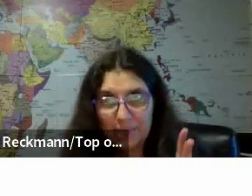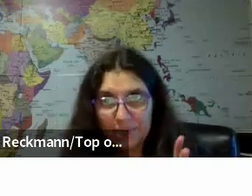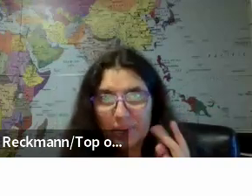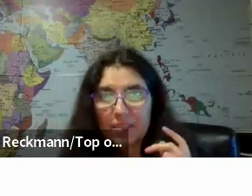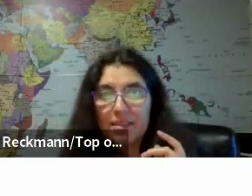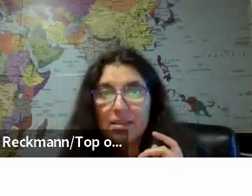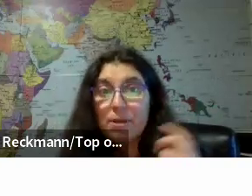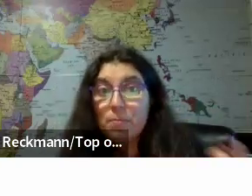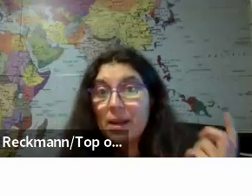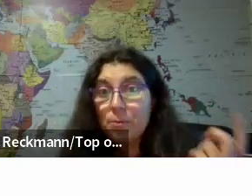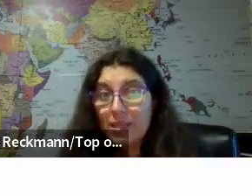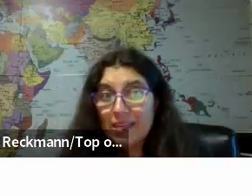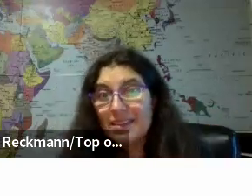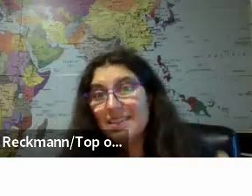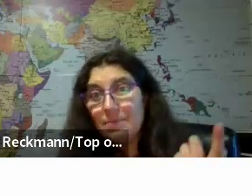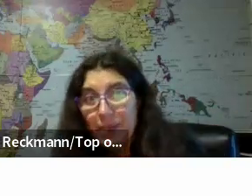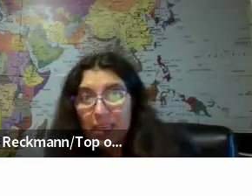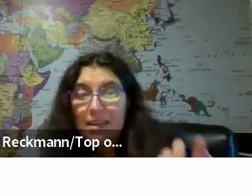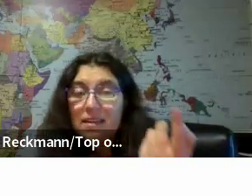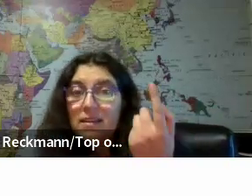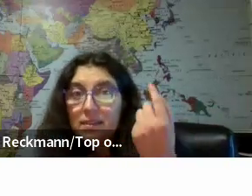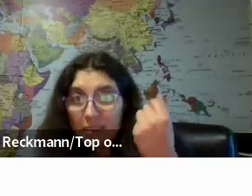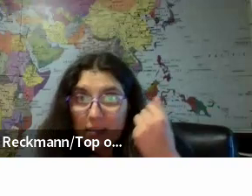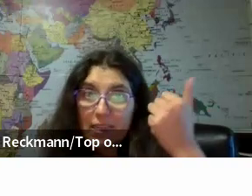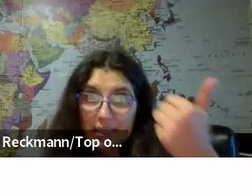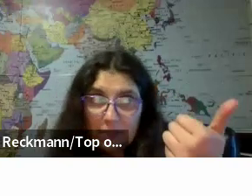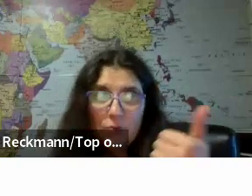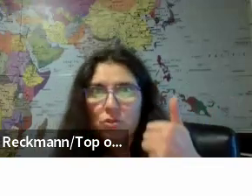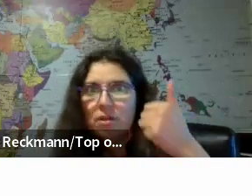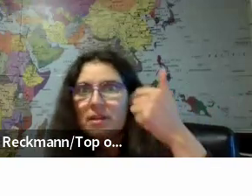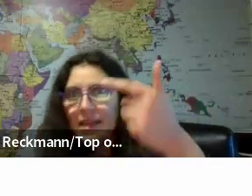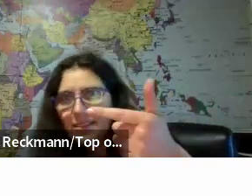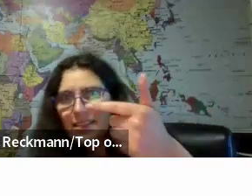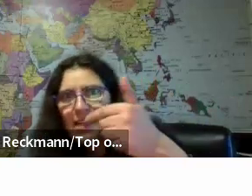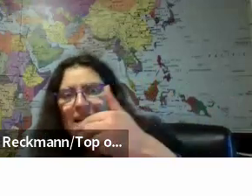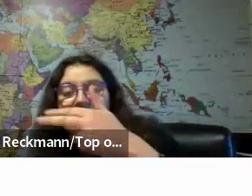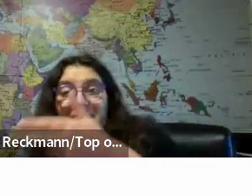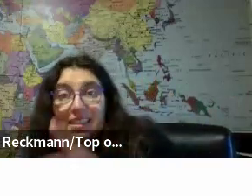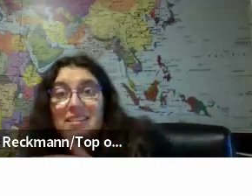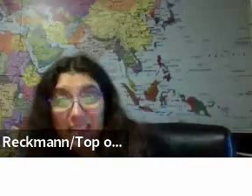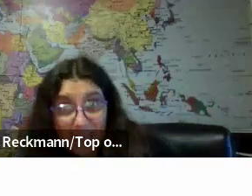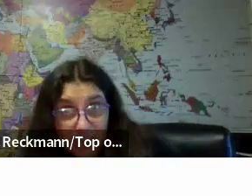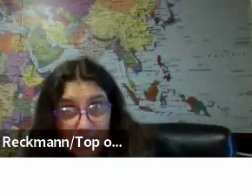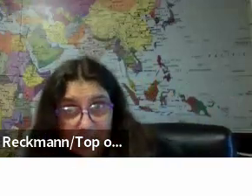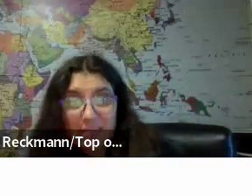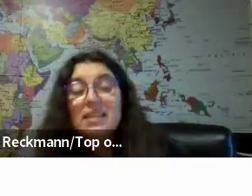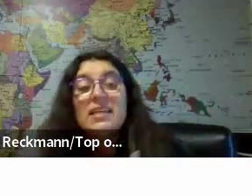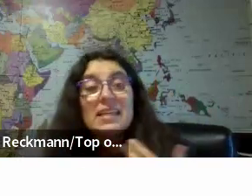día. Pero para poder desempeñar esa función, esas tareas necesita ciertas herramientas.